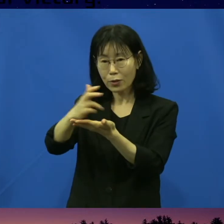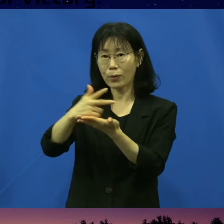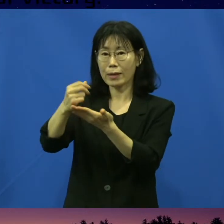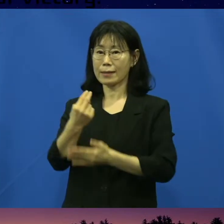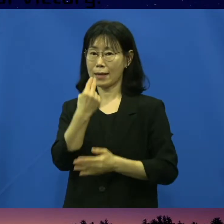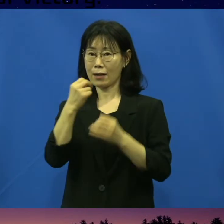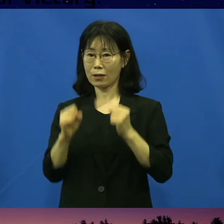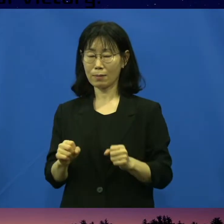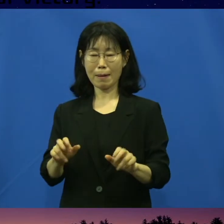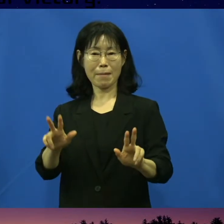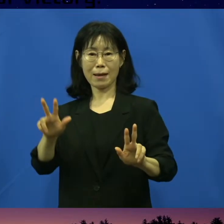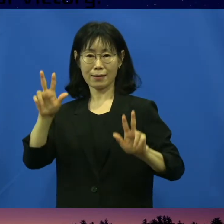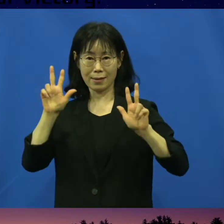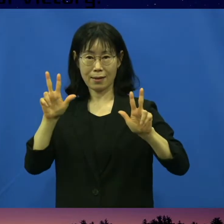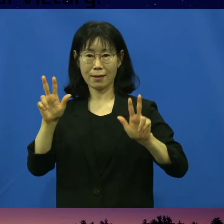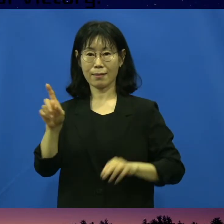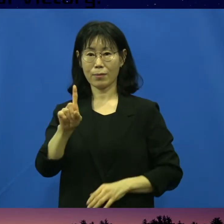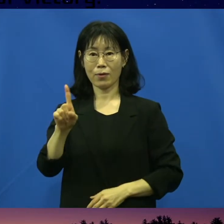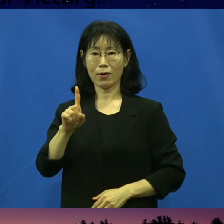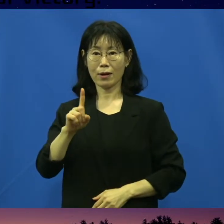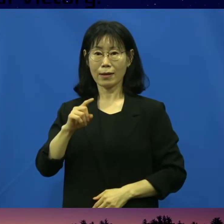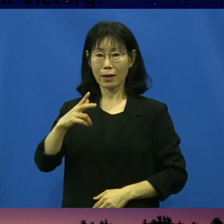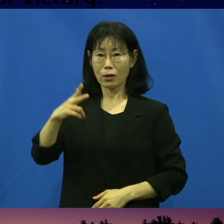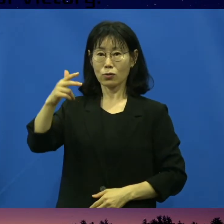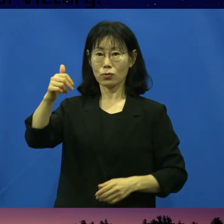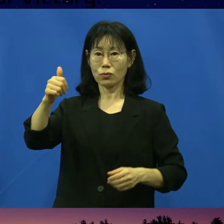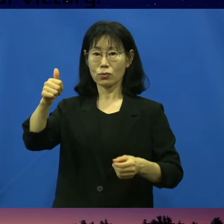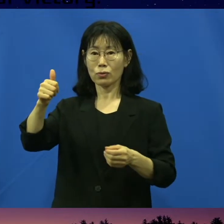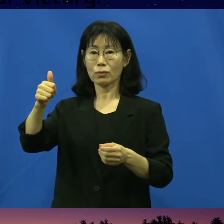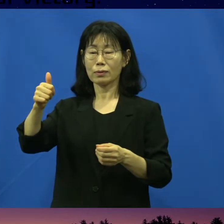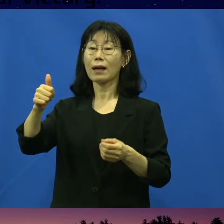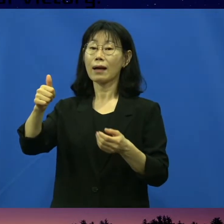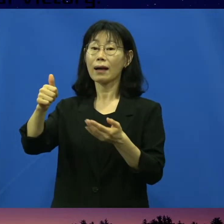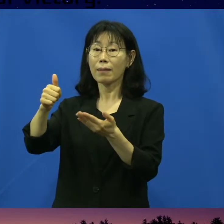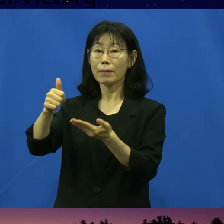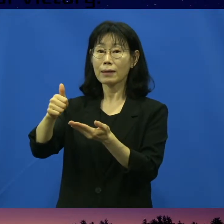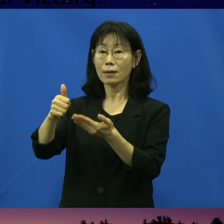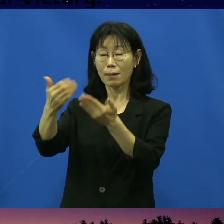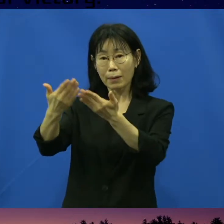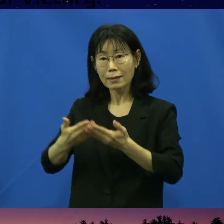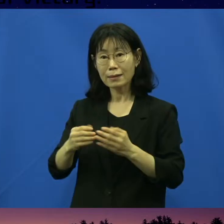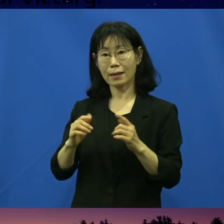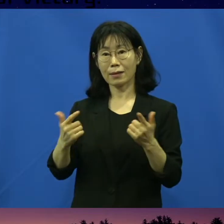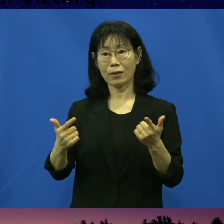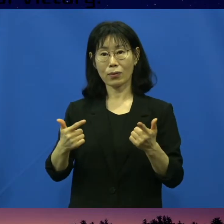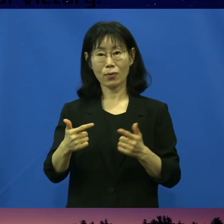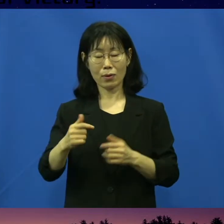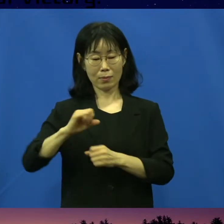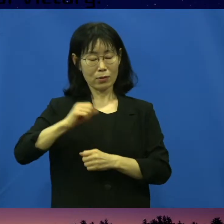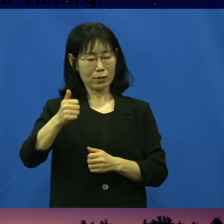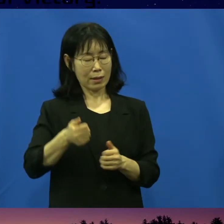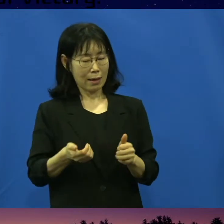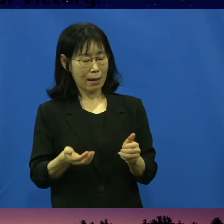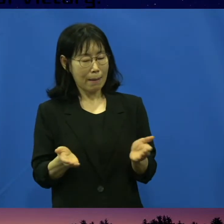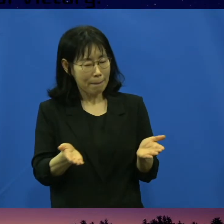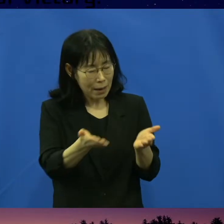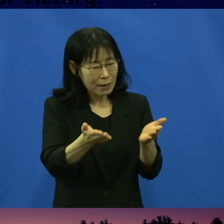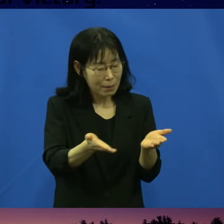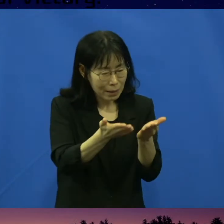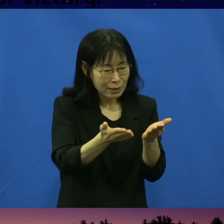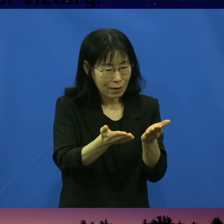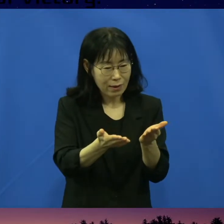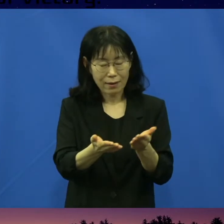두고 맹세하노니 내가 그 앞에서 받지 아니하려 하였더라. 나아만이 받으라고 강권하되 그가